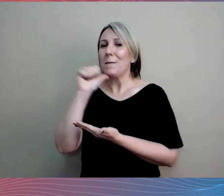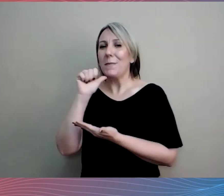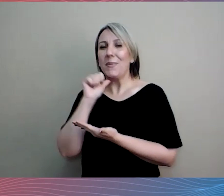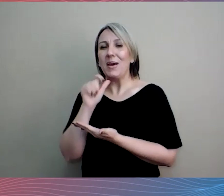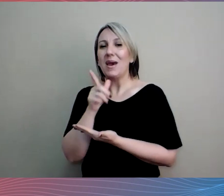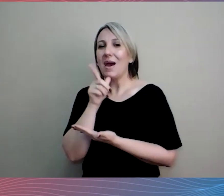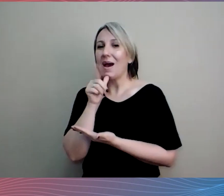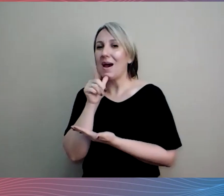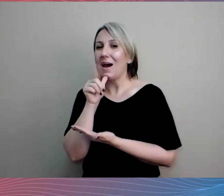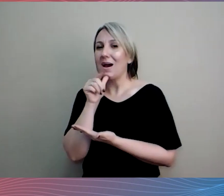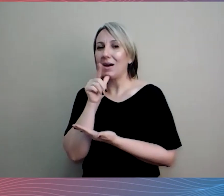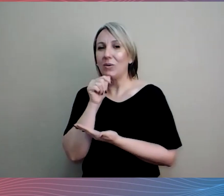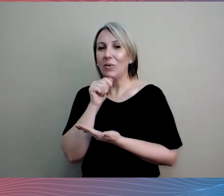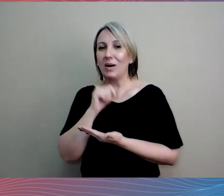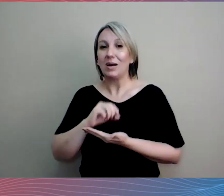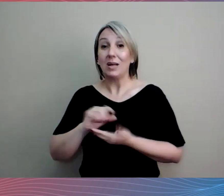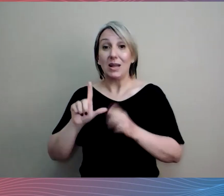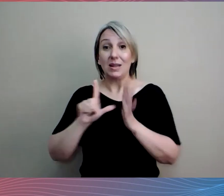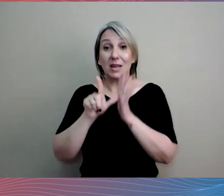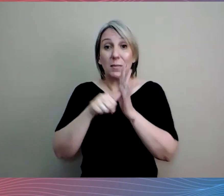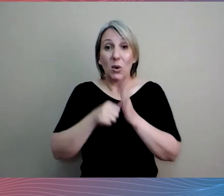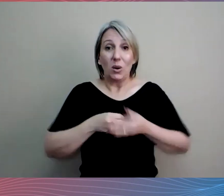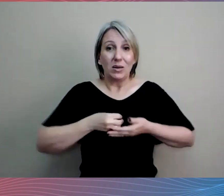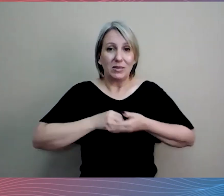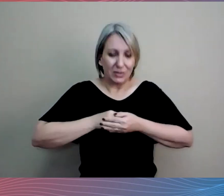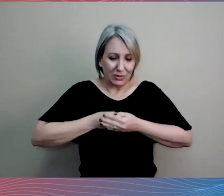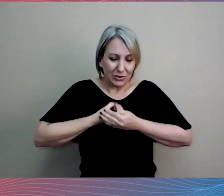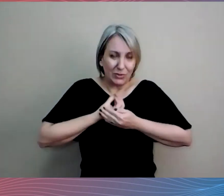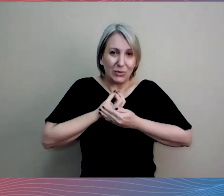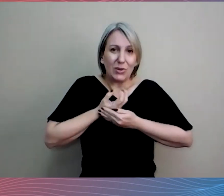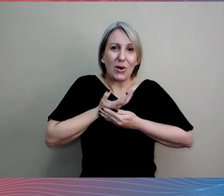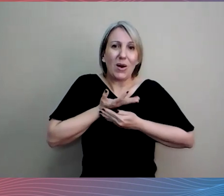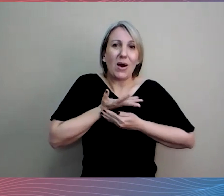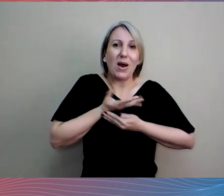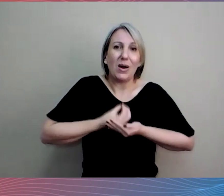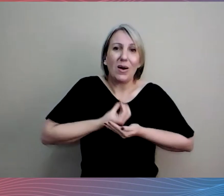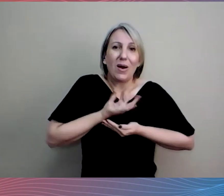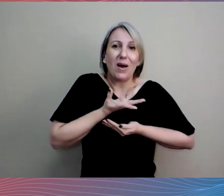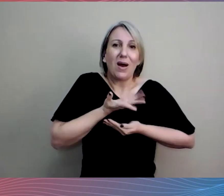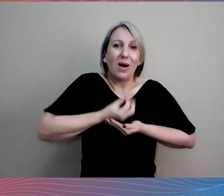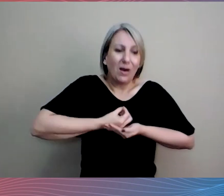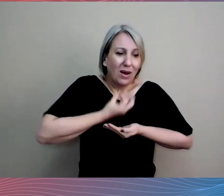do seu interior fluirão rios de água viva.